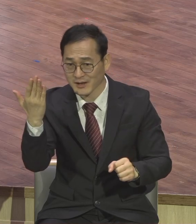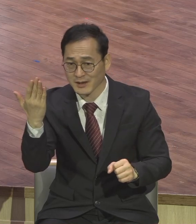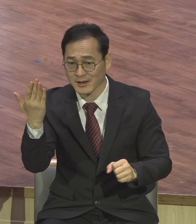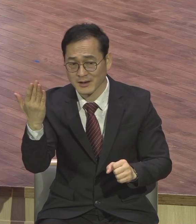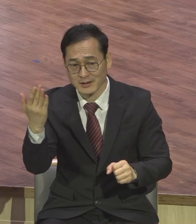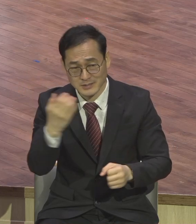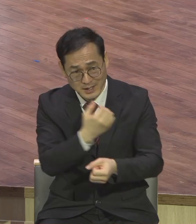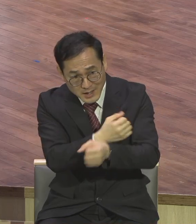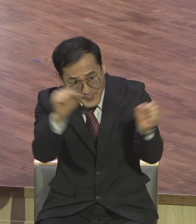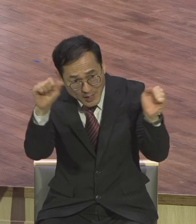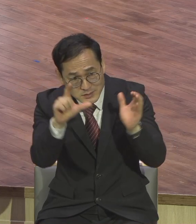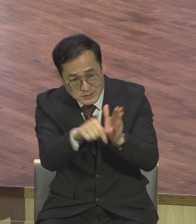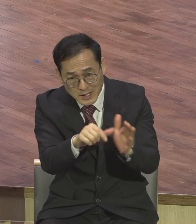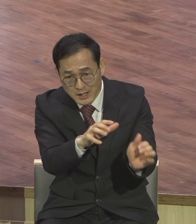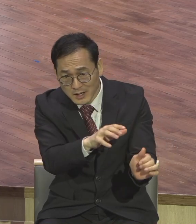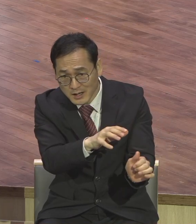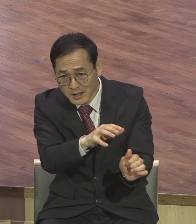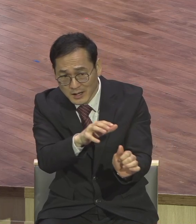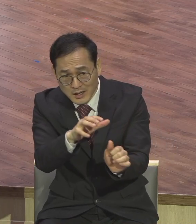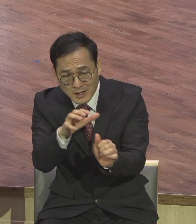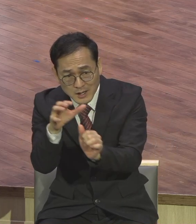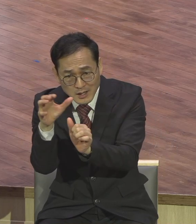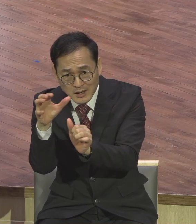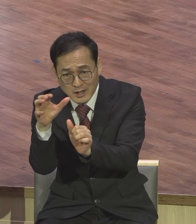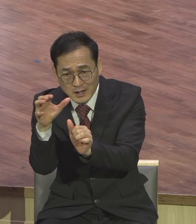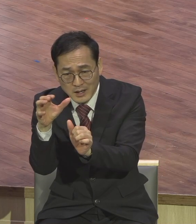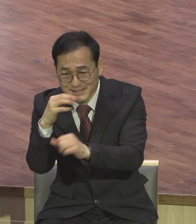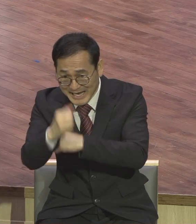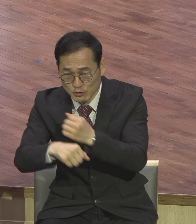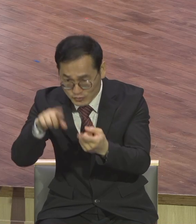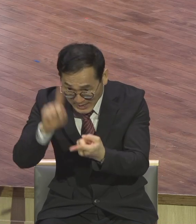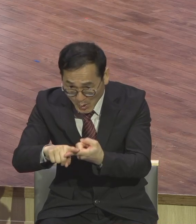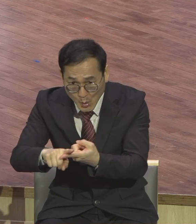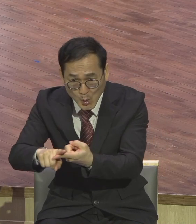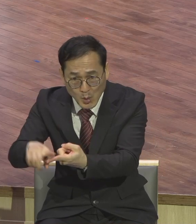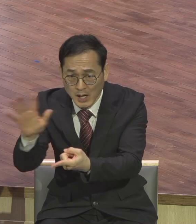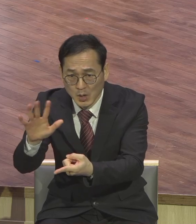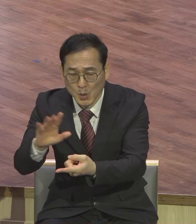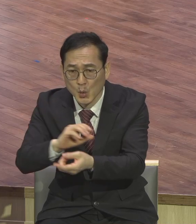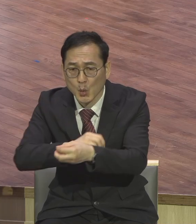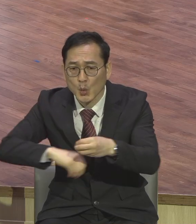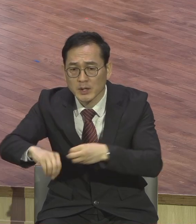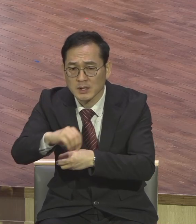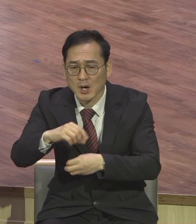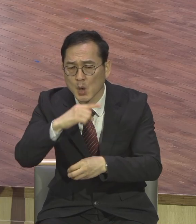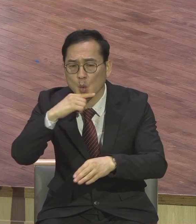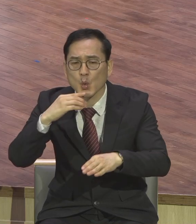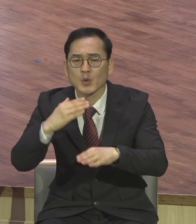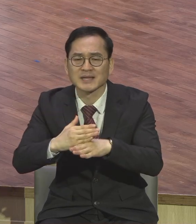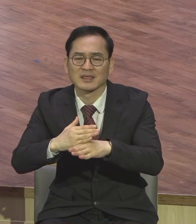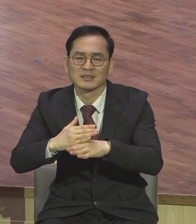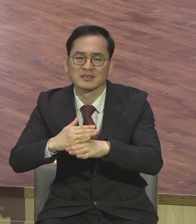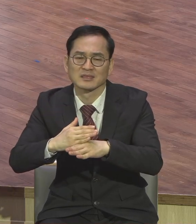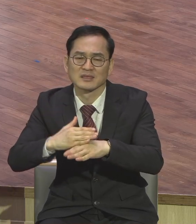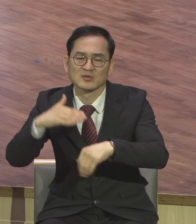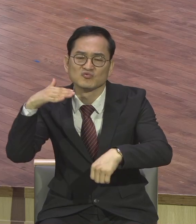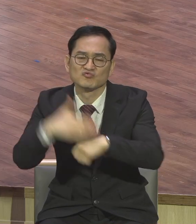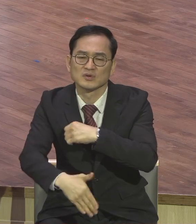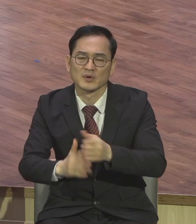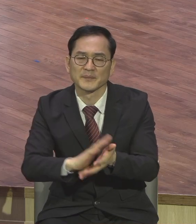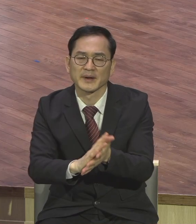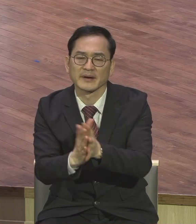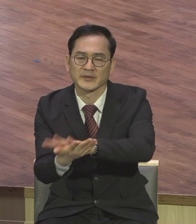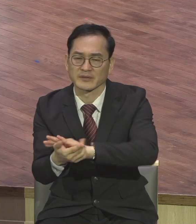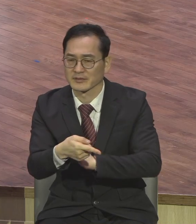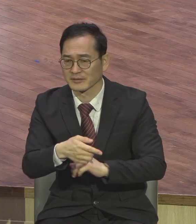올바로 사용하지 못하고 되어 공산화로 공산화가 된 것이 우리 다 같이 먹고 같이 공유하고 같이 살자